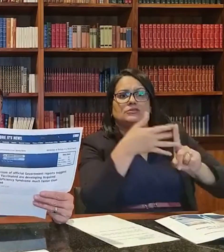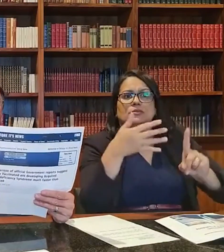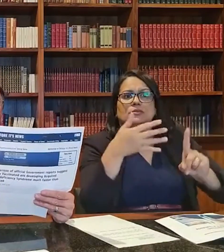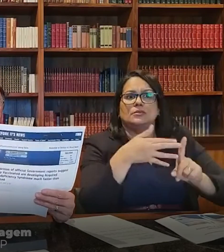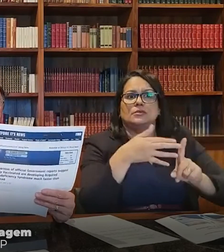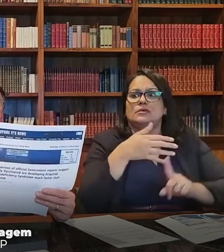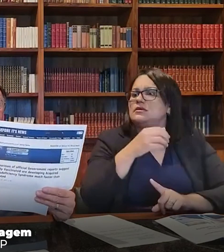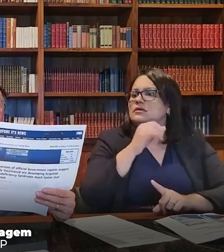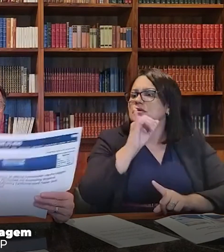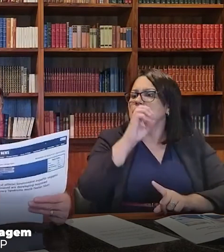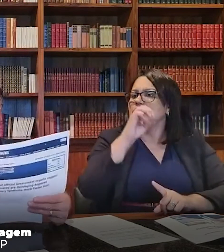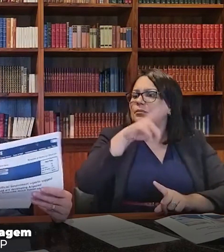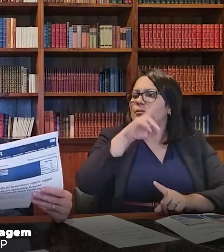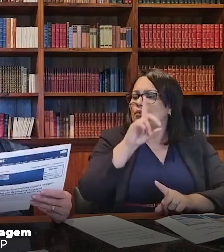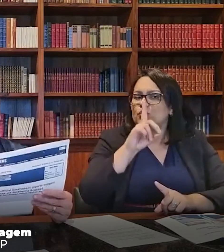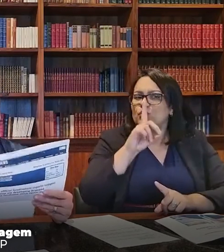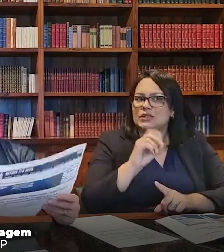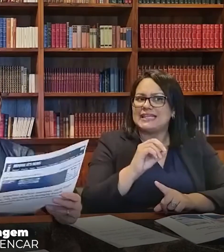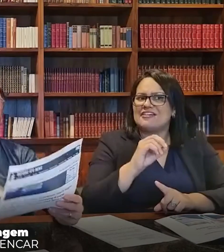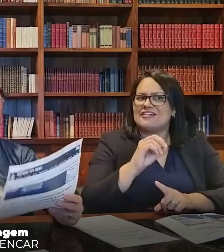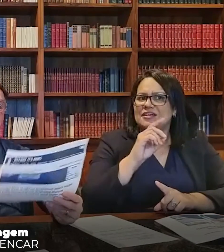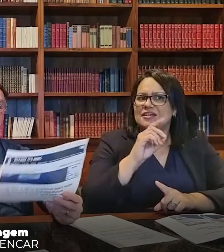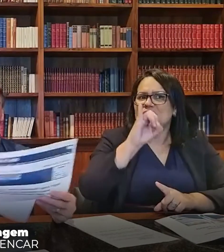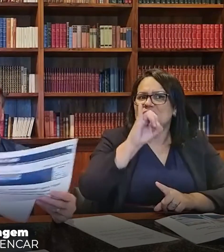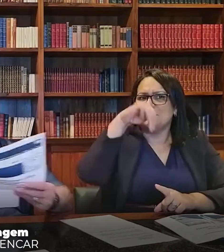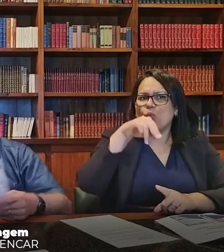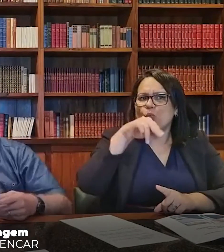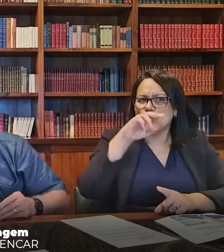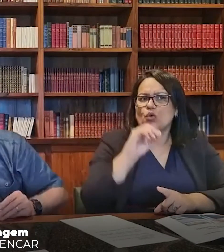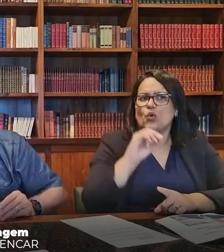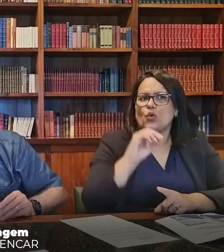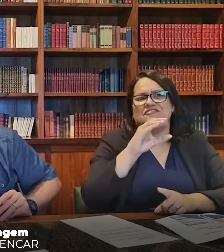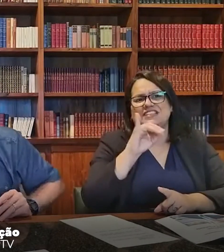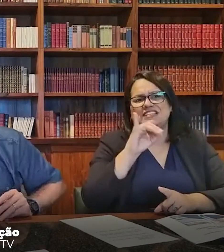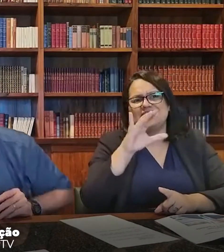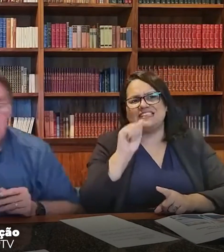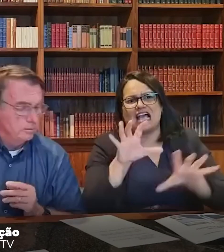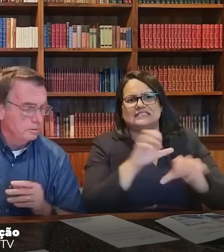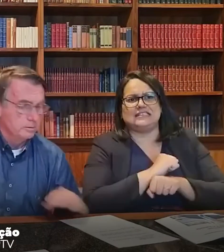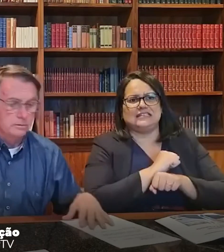2.500 mortes diárias por coronavírus. Recomendo ler a matéria, não vou ler para vocês aqui porque